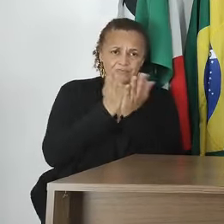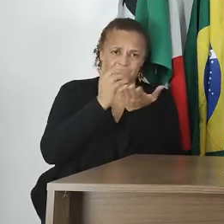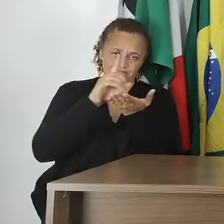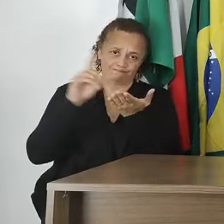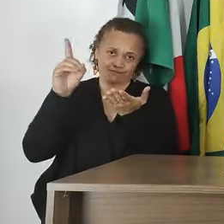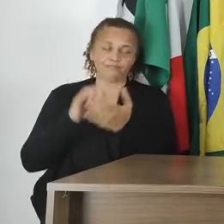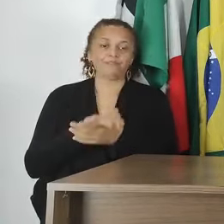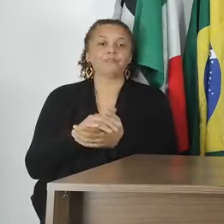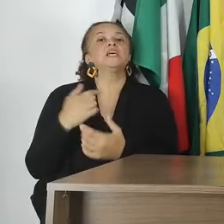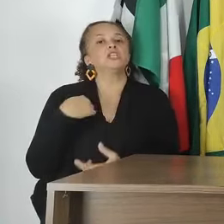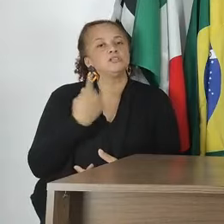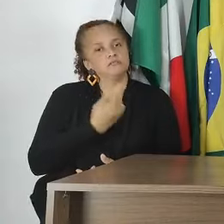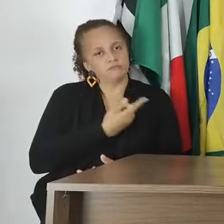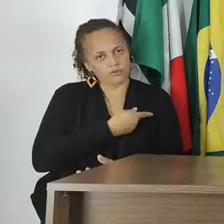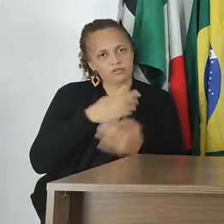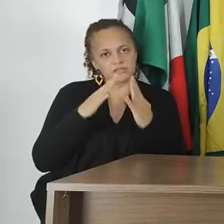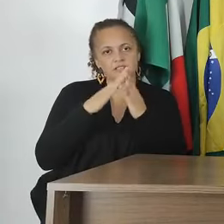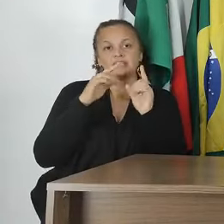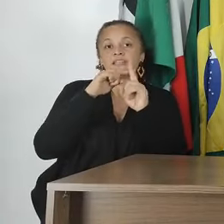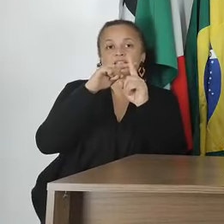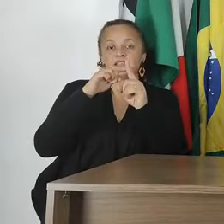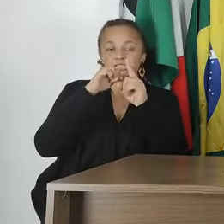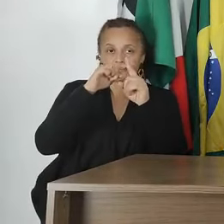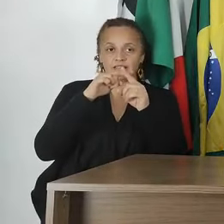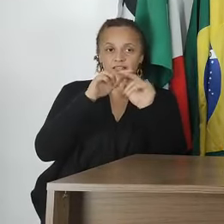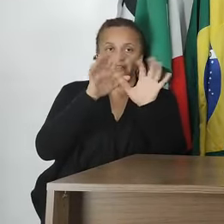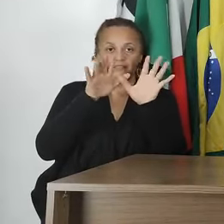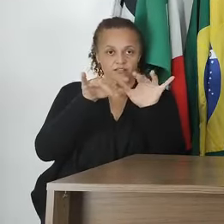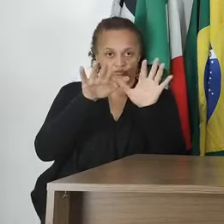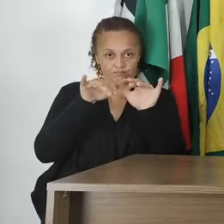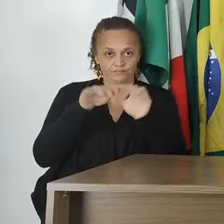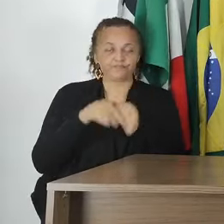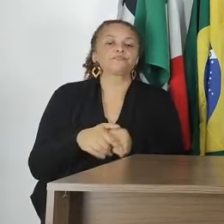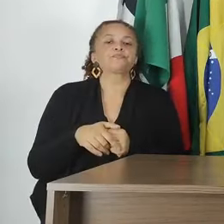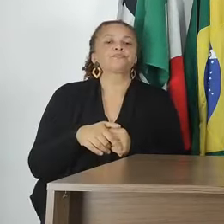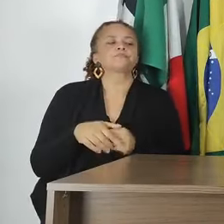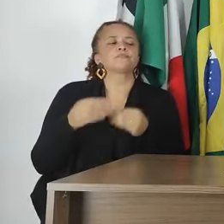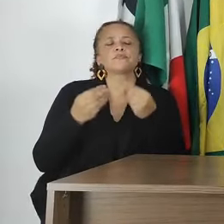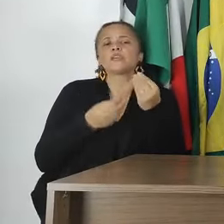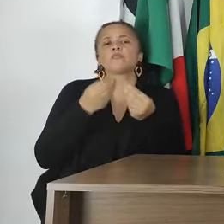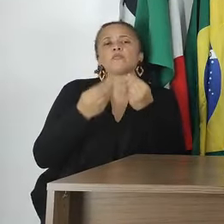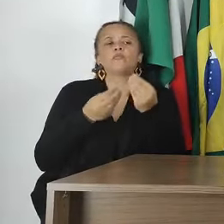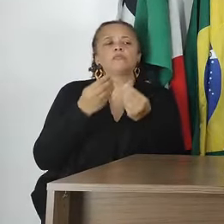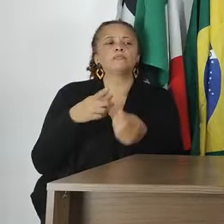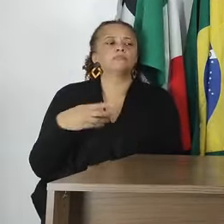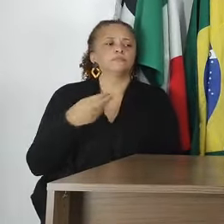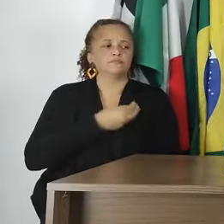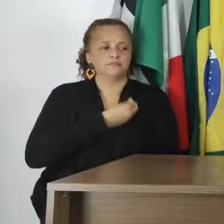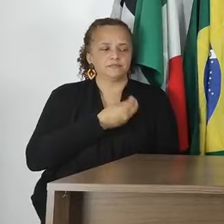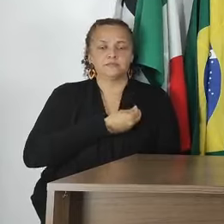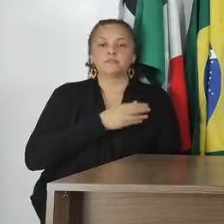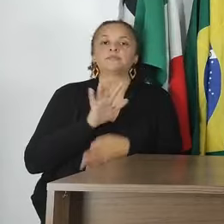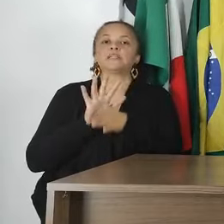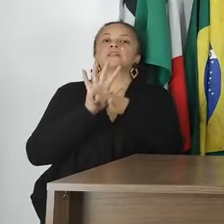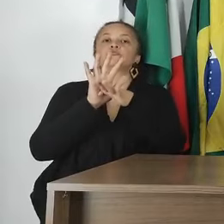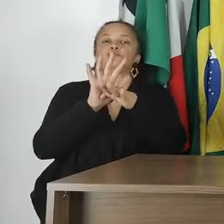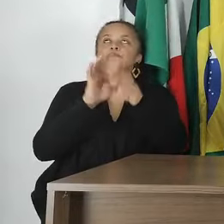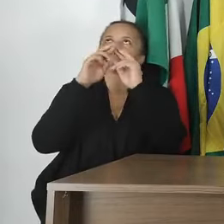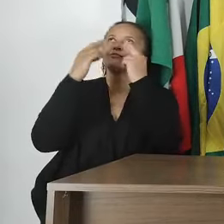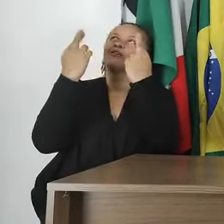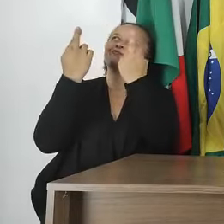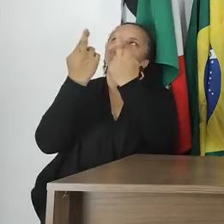evangélica. Como nós existimos? Para cooperar para o crescimento do reino de Deus. Como está na